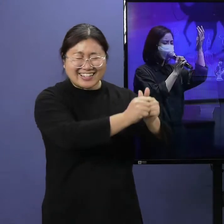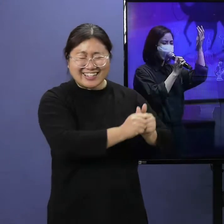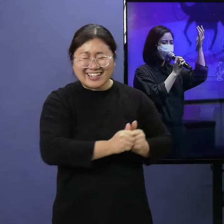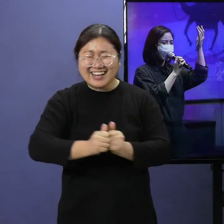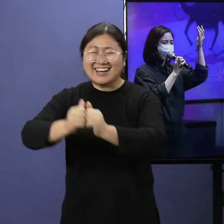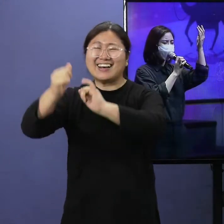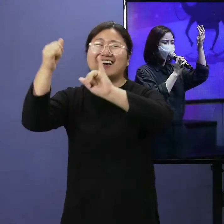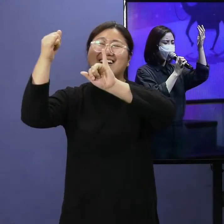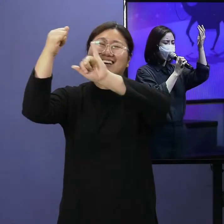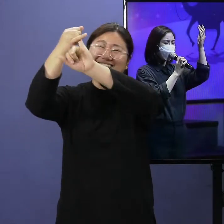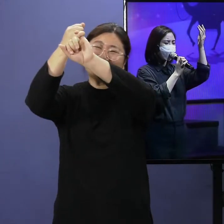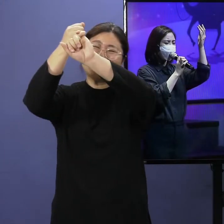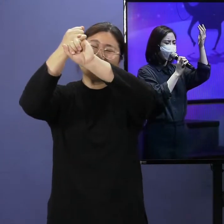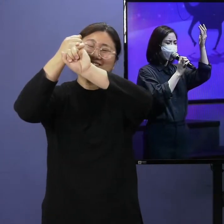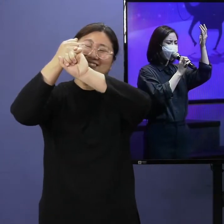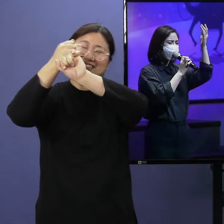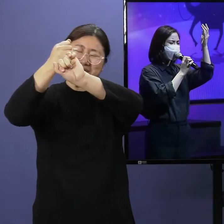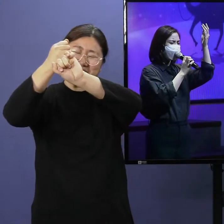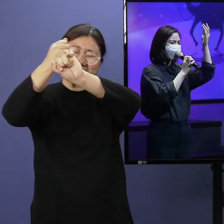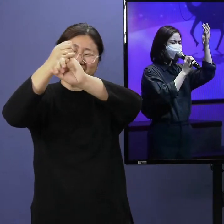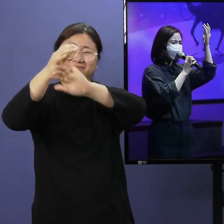함께하리라.